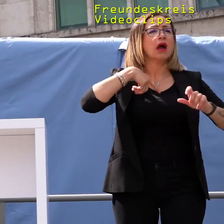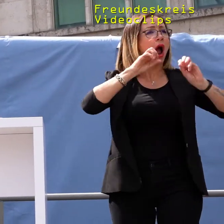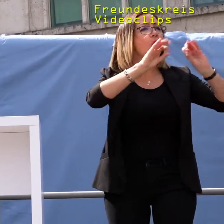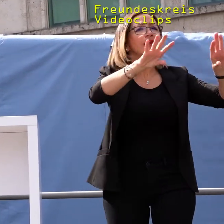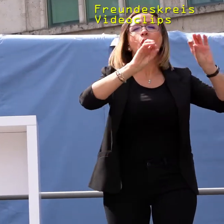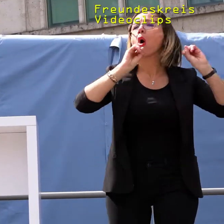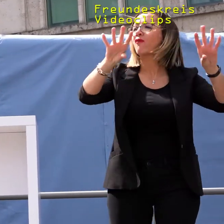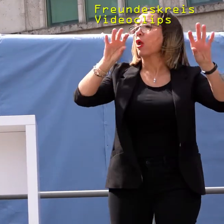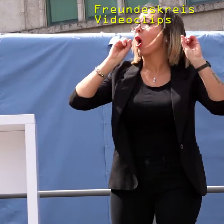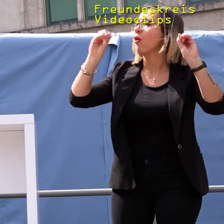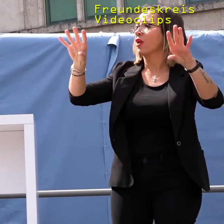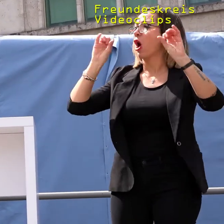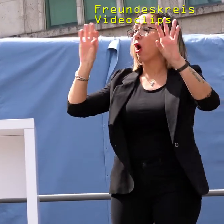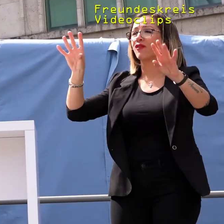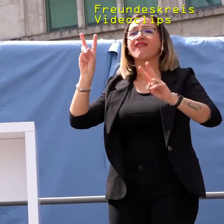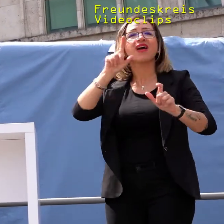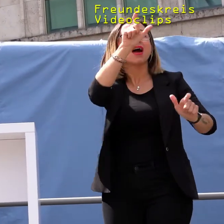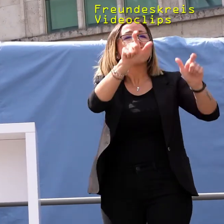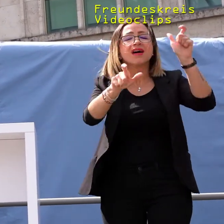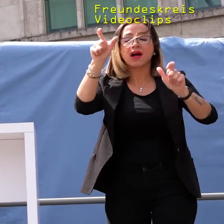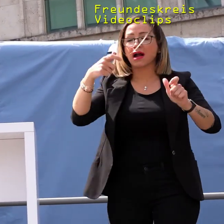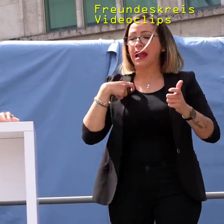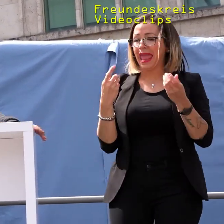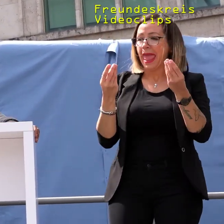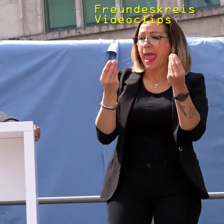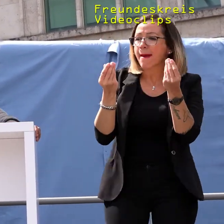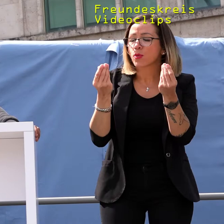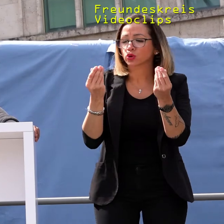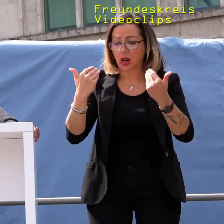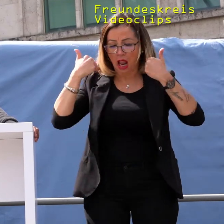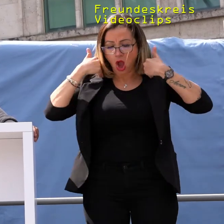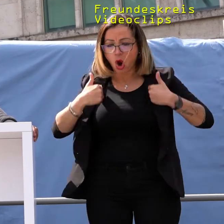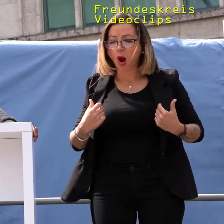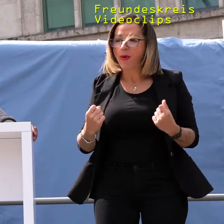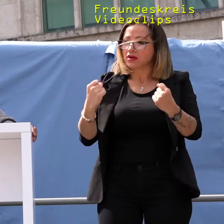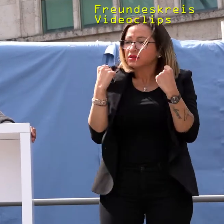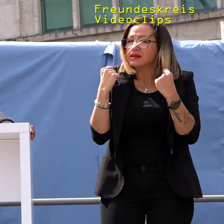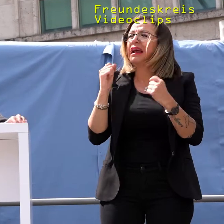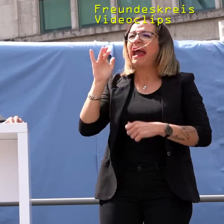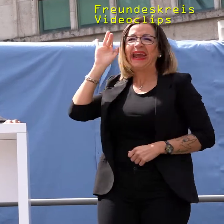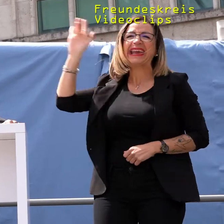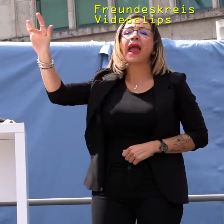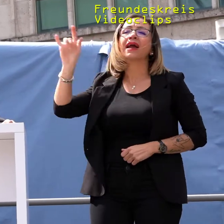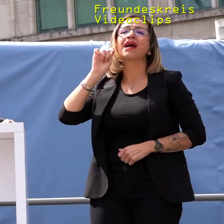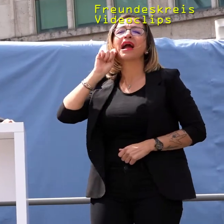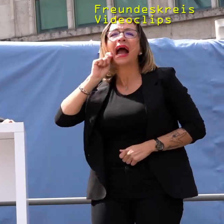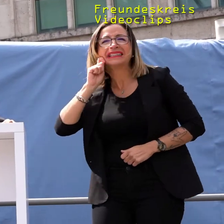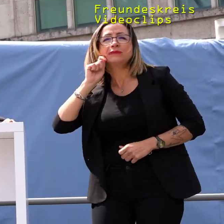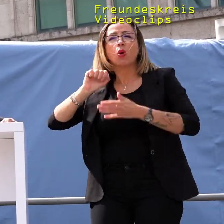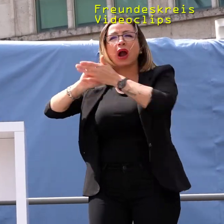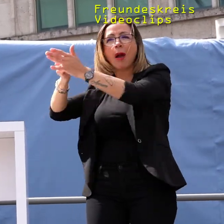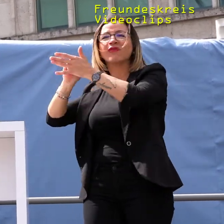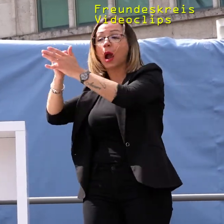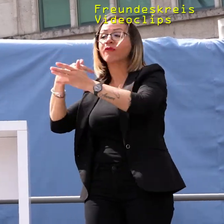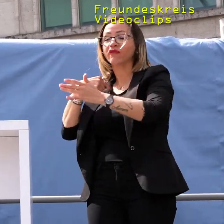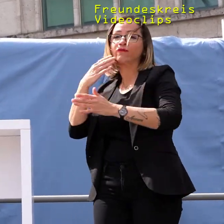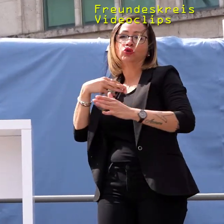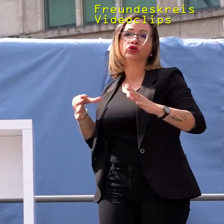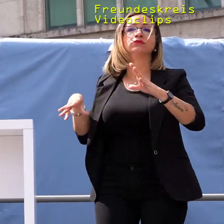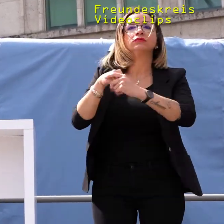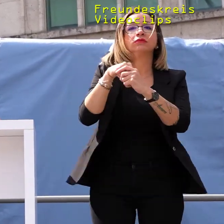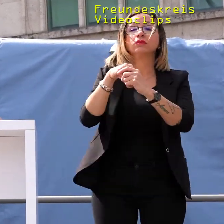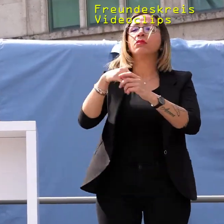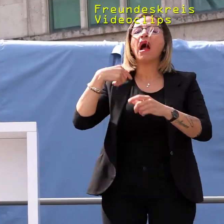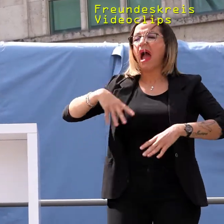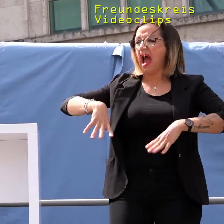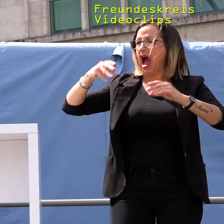denjenigen, die all ihre emotionalen und körperlichen Kräfte im Kampf gegen Rassismus verausgaben, Beistand zu leisten. Anfangs dachte ich, dass der Kampf